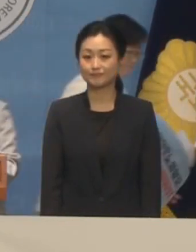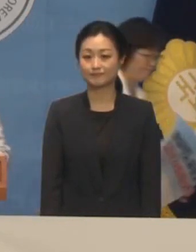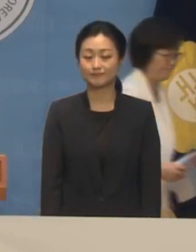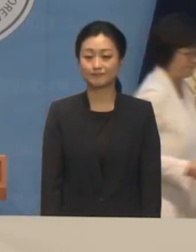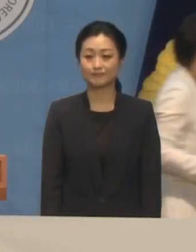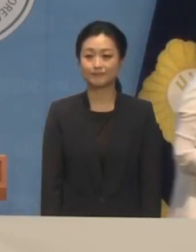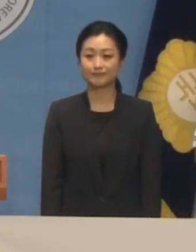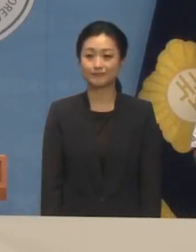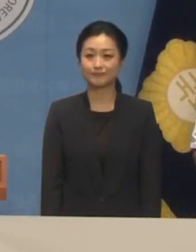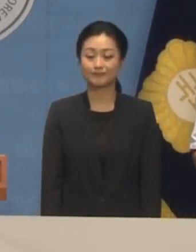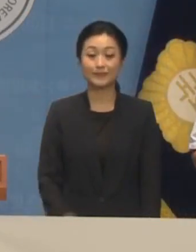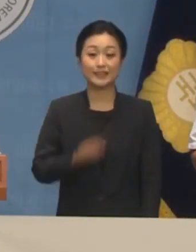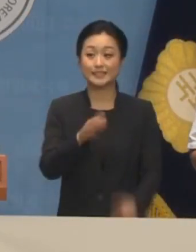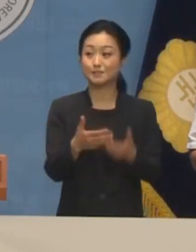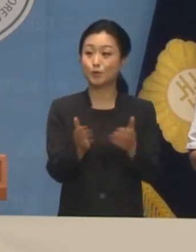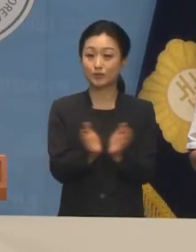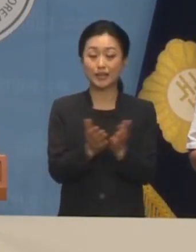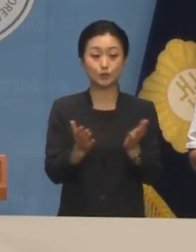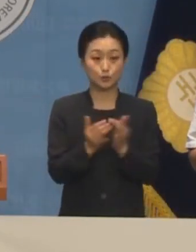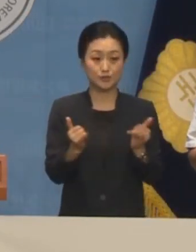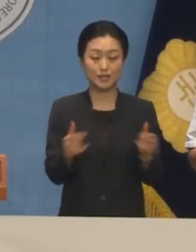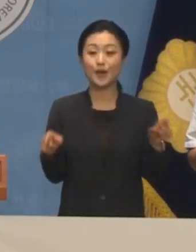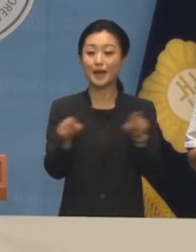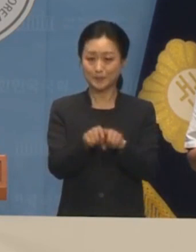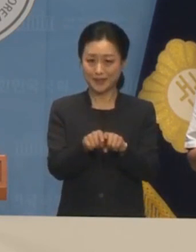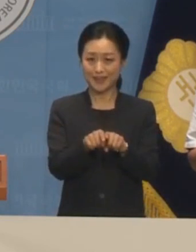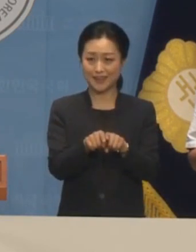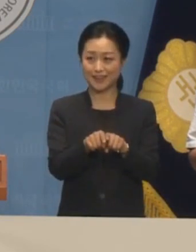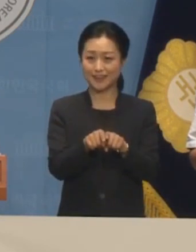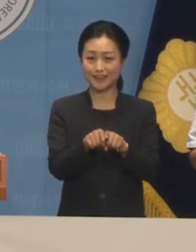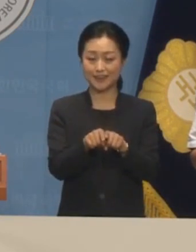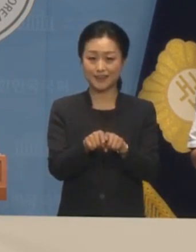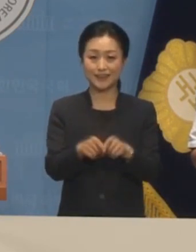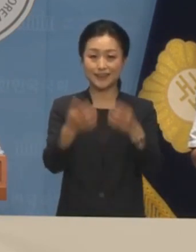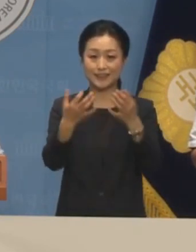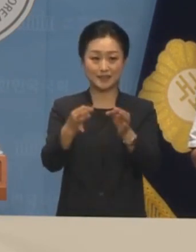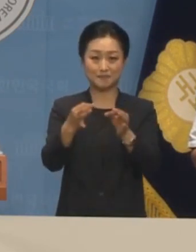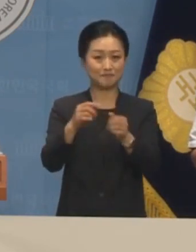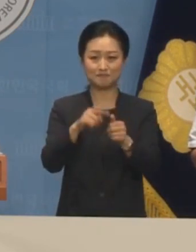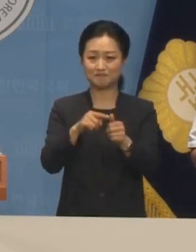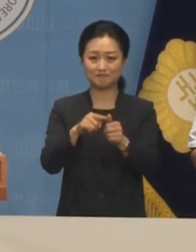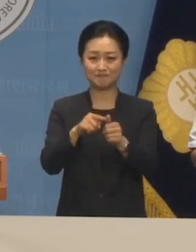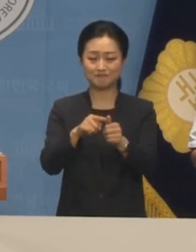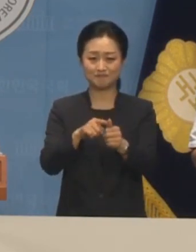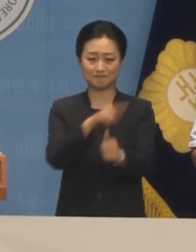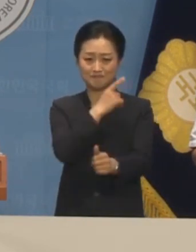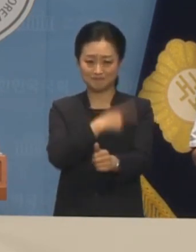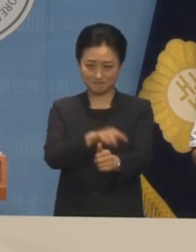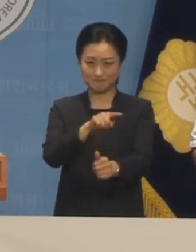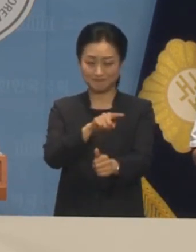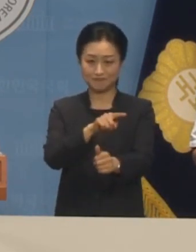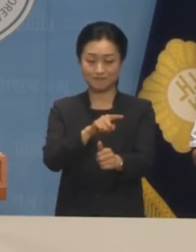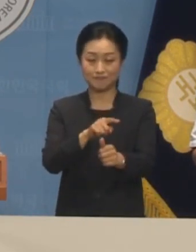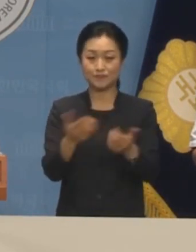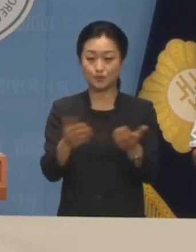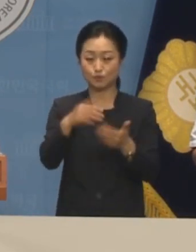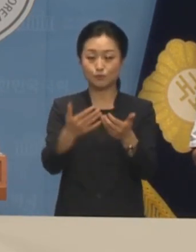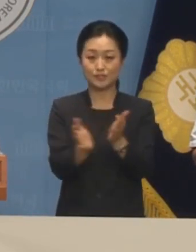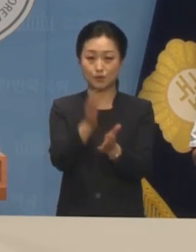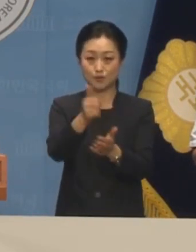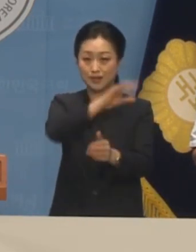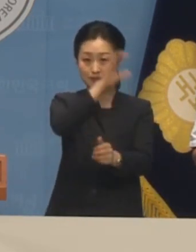감사합니다네 진보당이 우리 노동자들과 함께 어 부적격 김문수 어 내